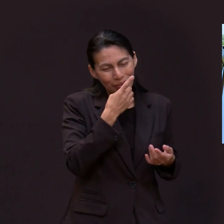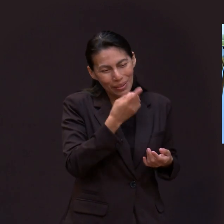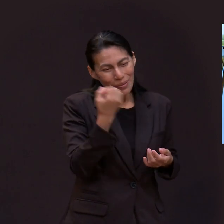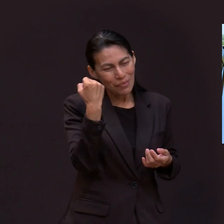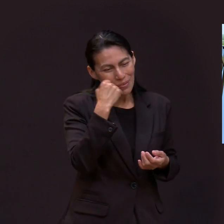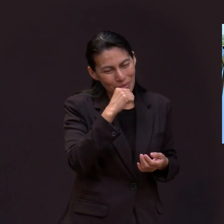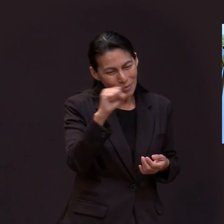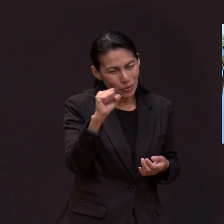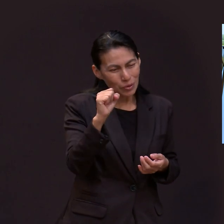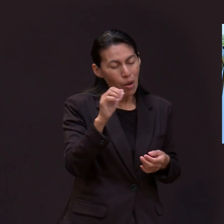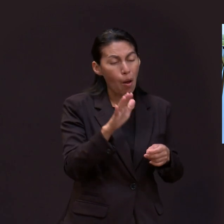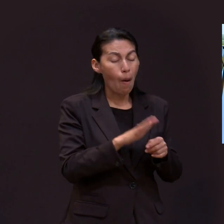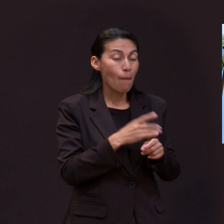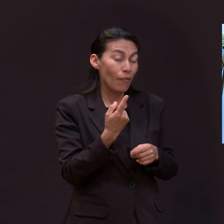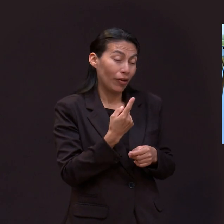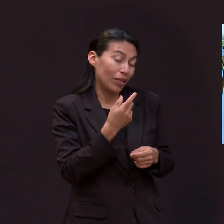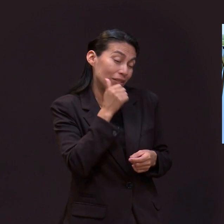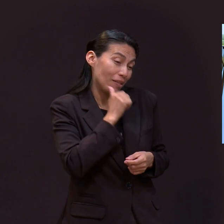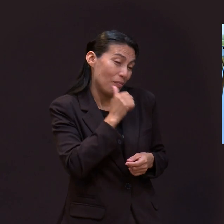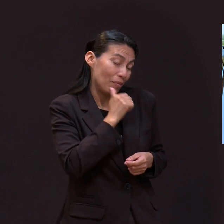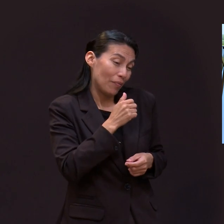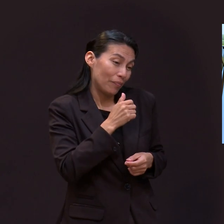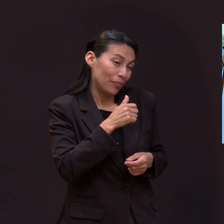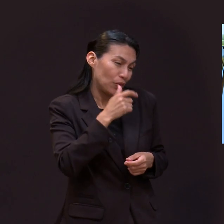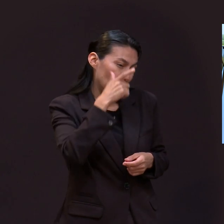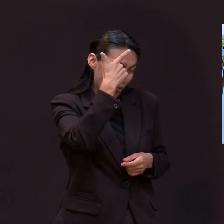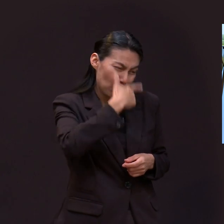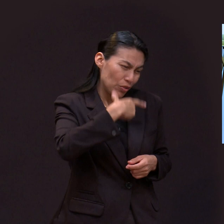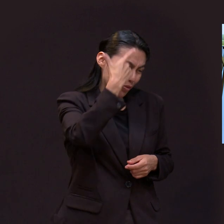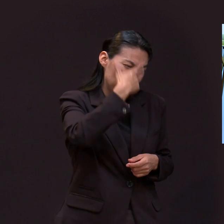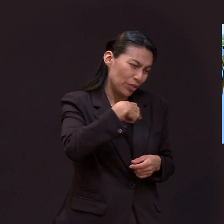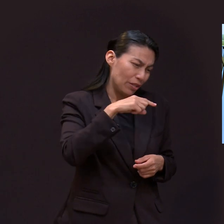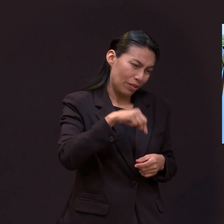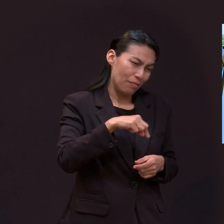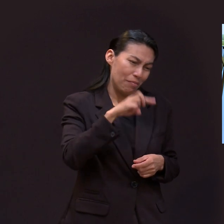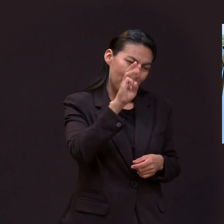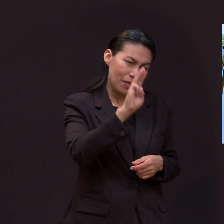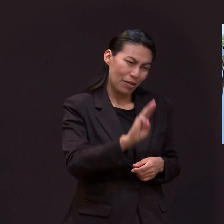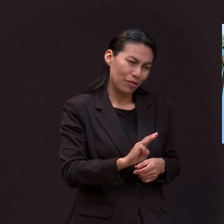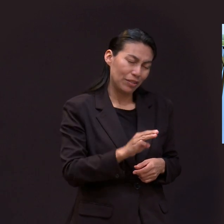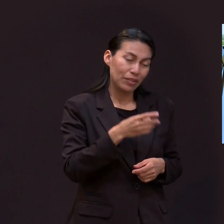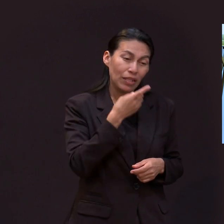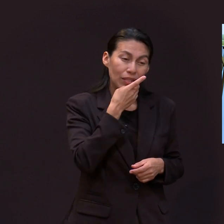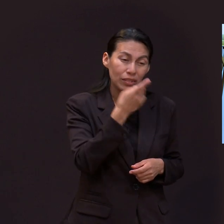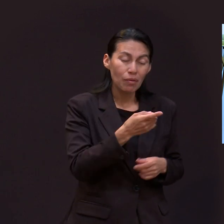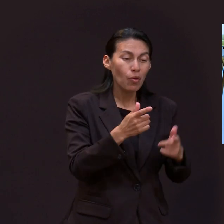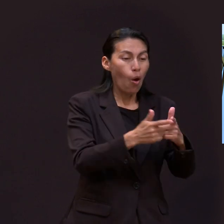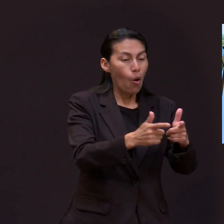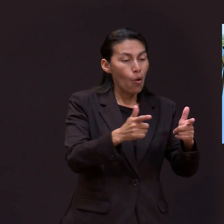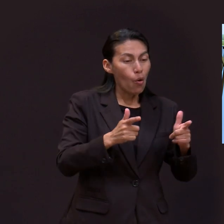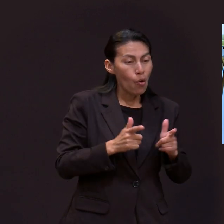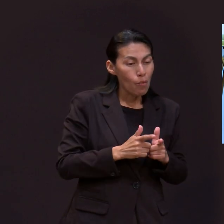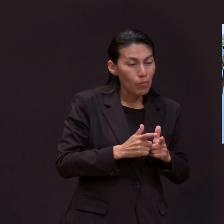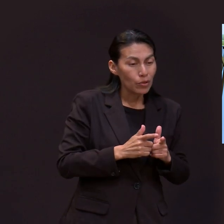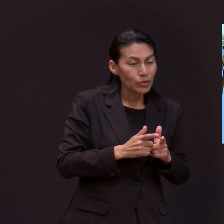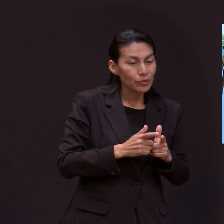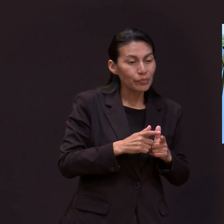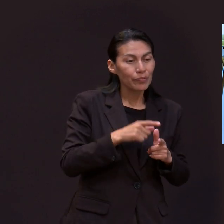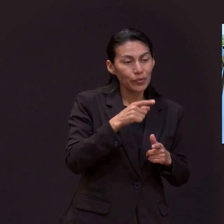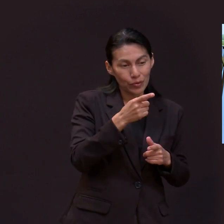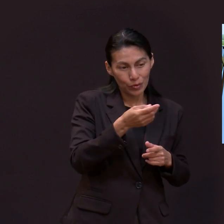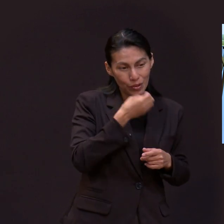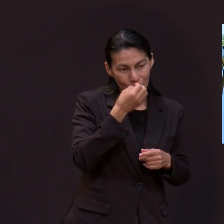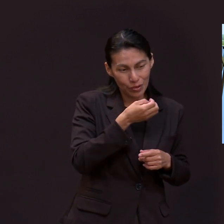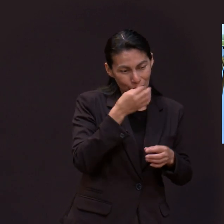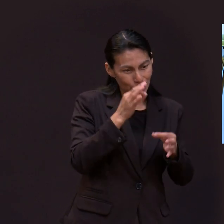tenemos el programa mencionamos al grupo de las guerreras de la oración hay otros grupos que se